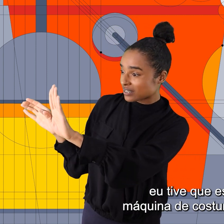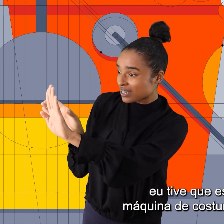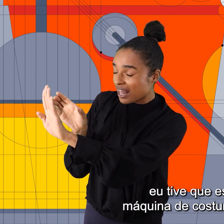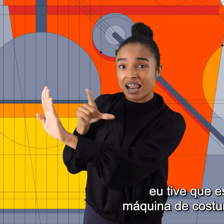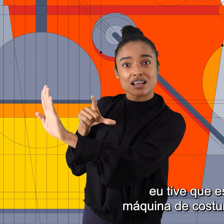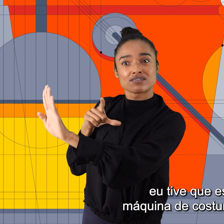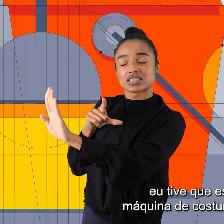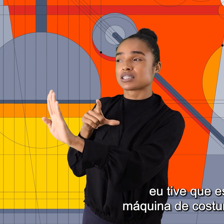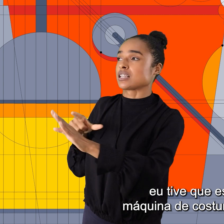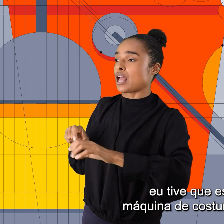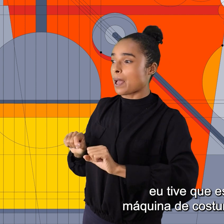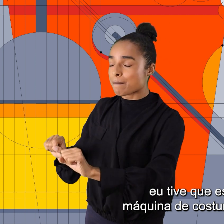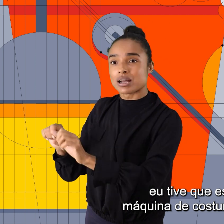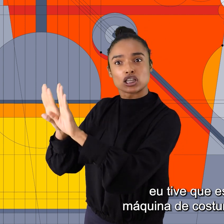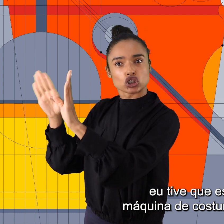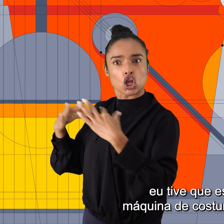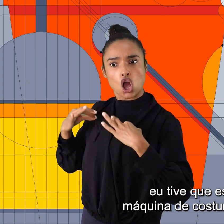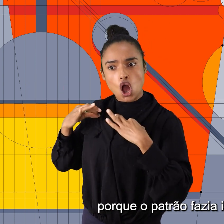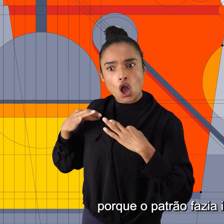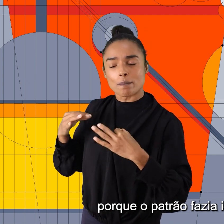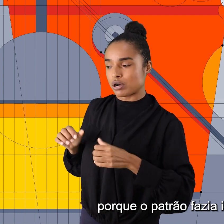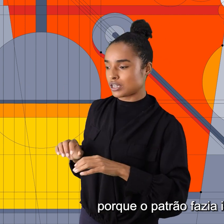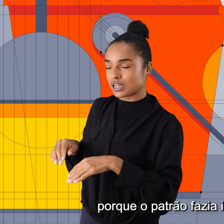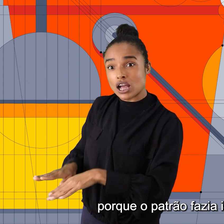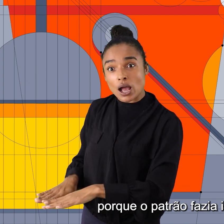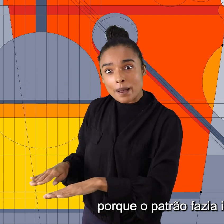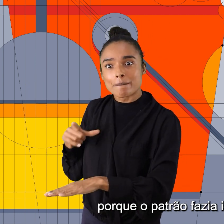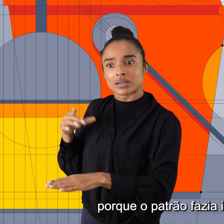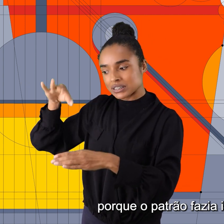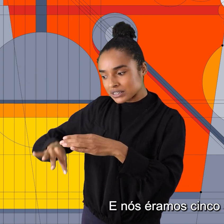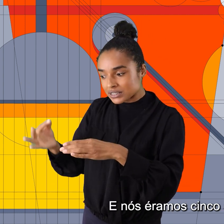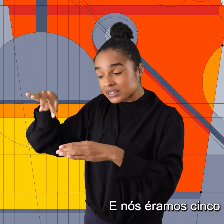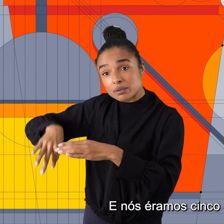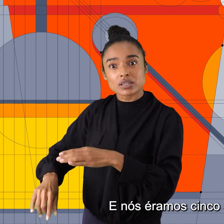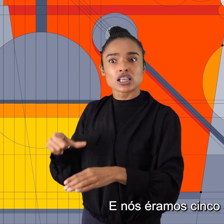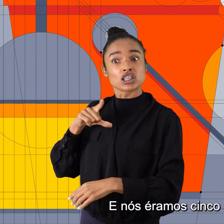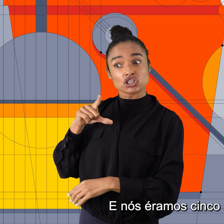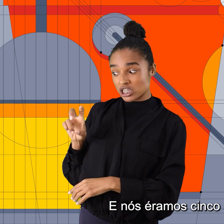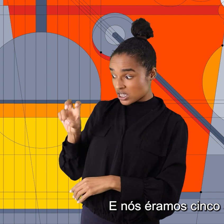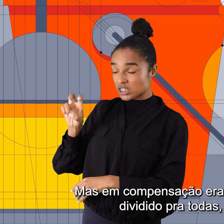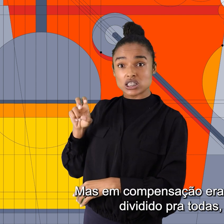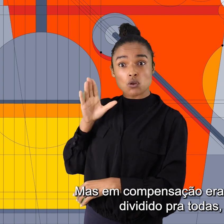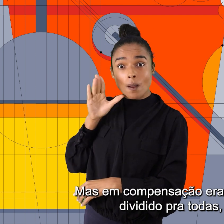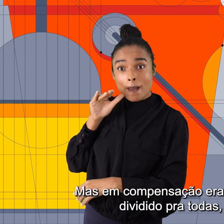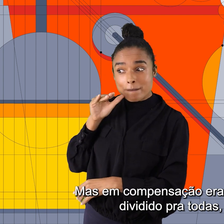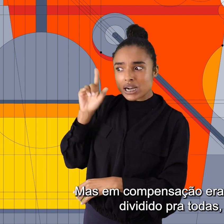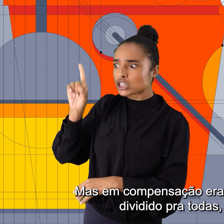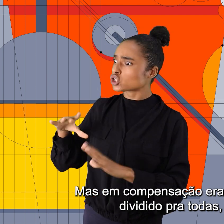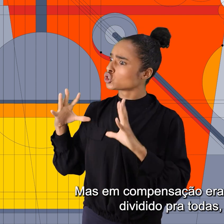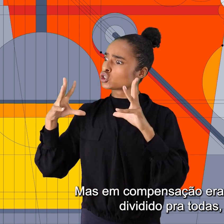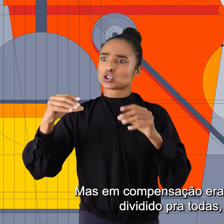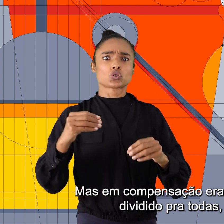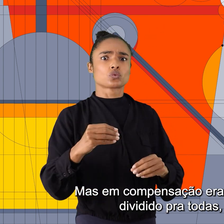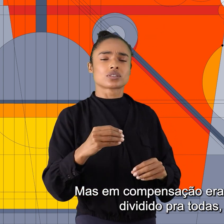eu tinha que escorar a máquina de costura na porta, porque o patrão fazia isso com todas, e nós éramos 5 empregadas, mas em